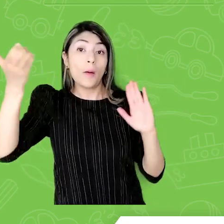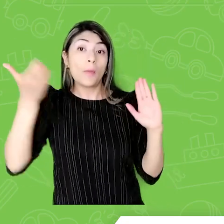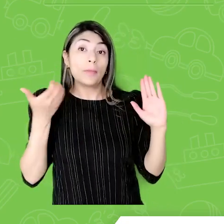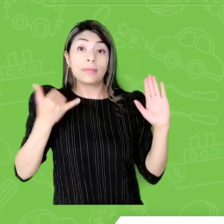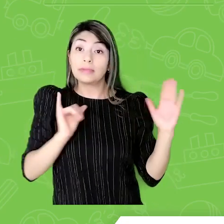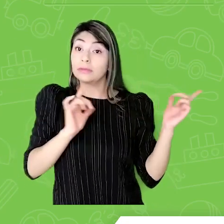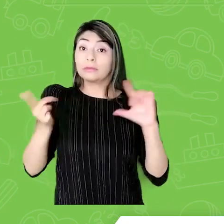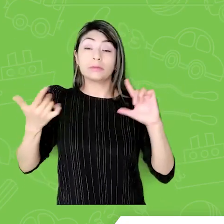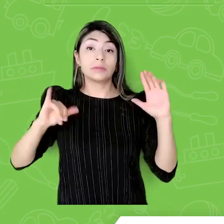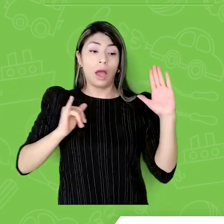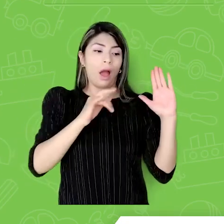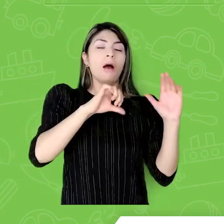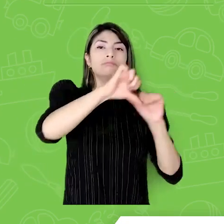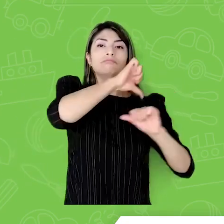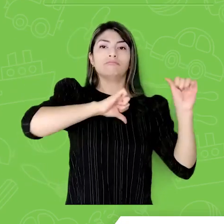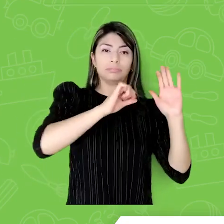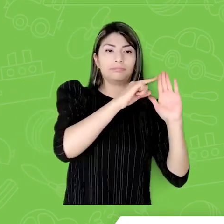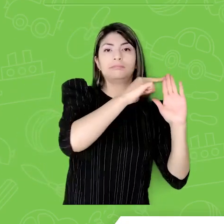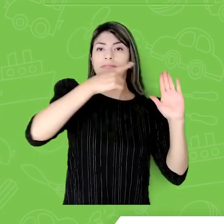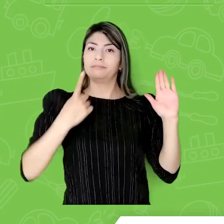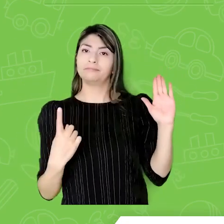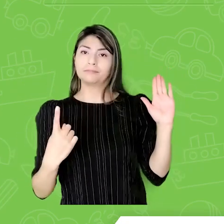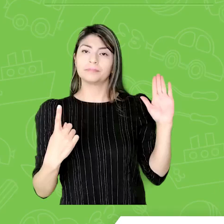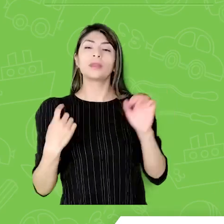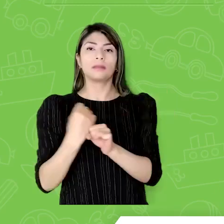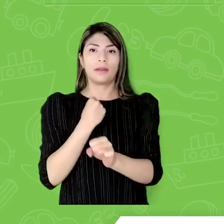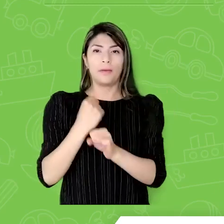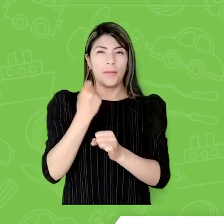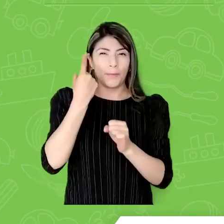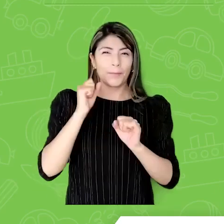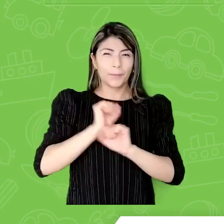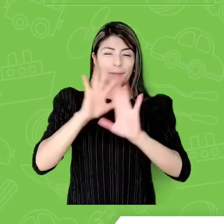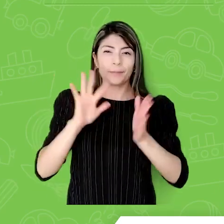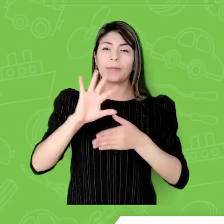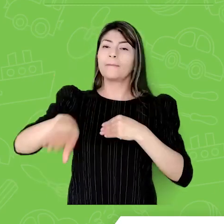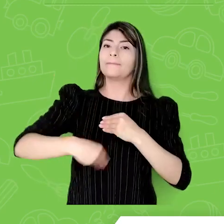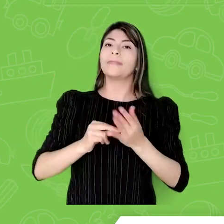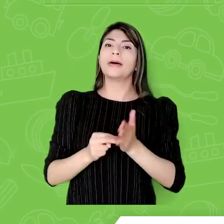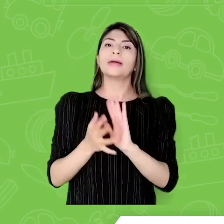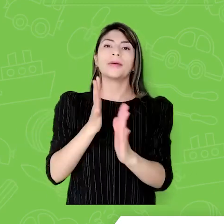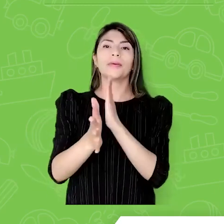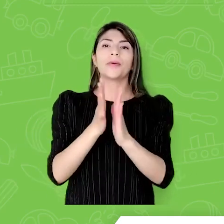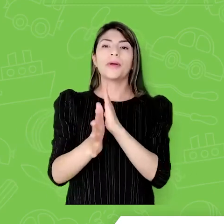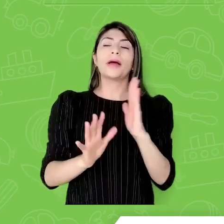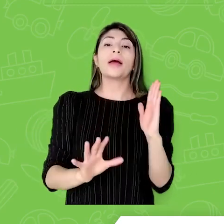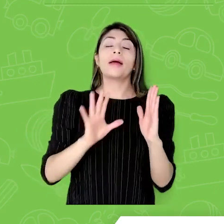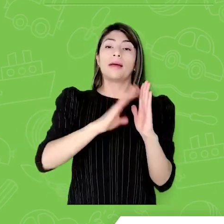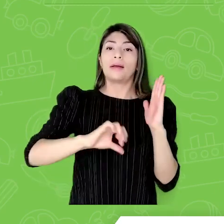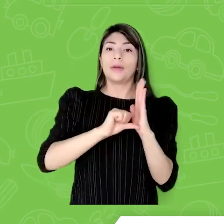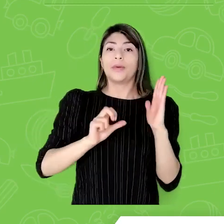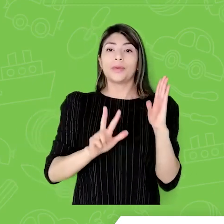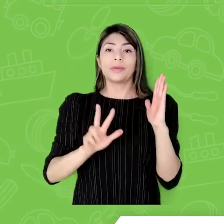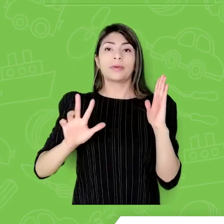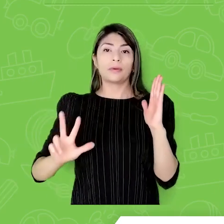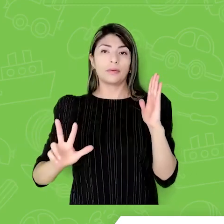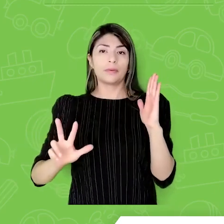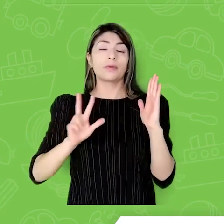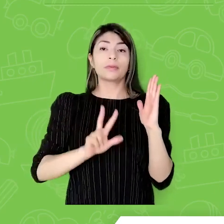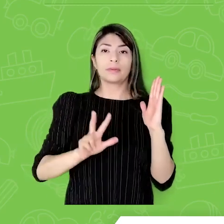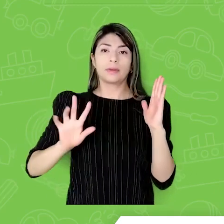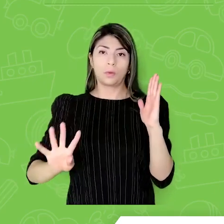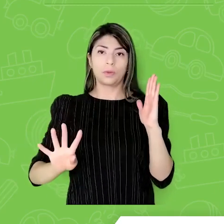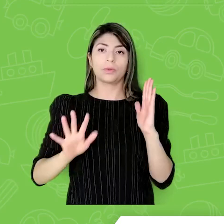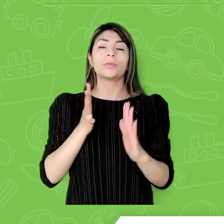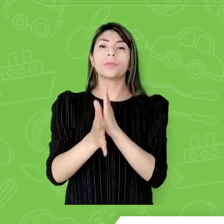de prepensionados que las ocupan, causen su derecho pensional. Artículo 34. Vigencia.